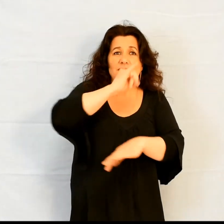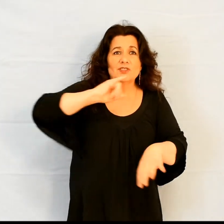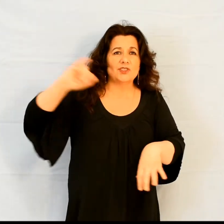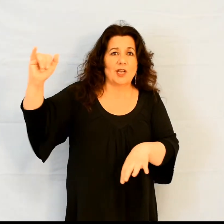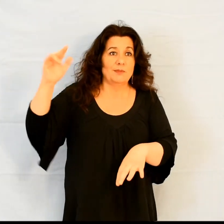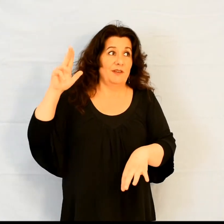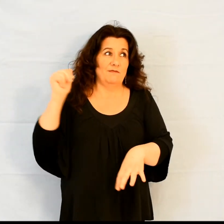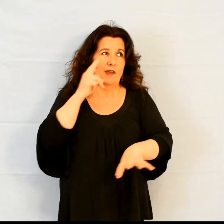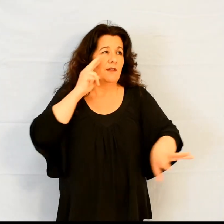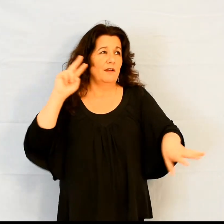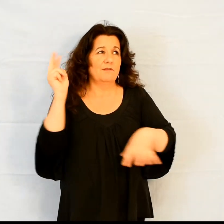jamais entendu parler.